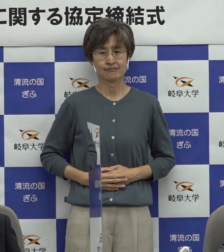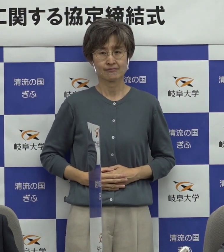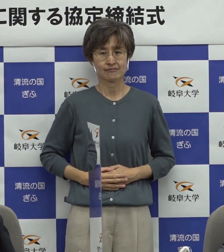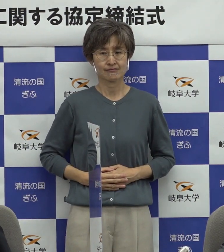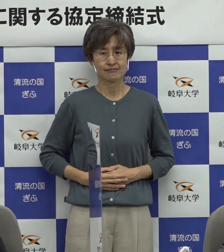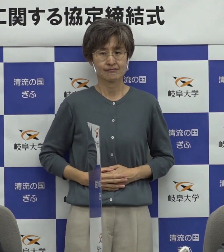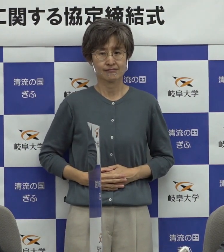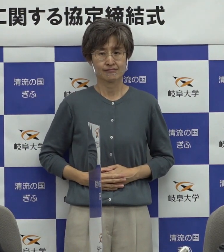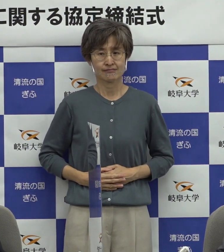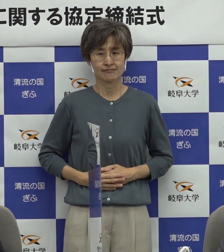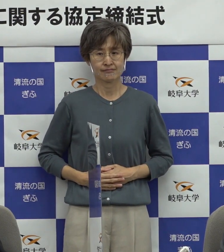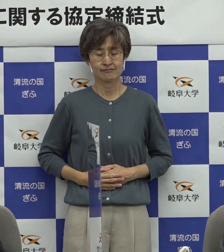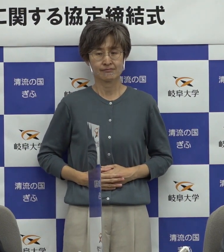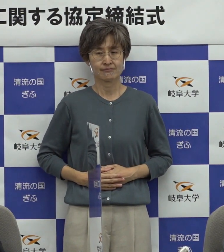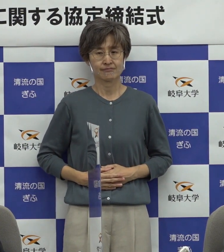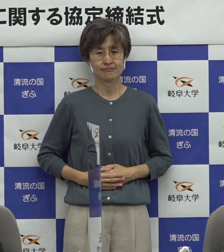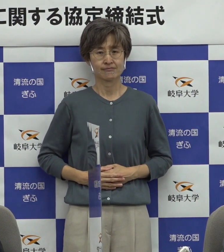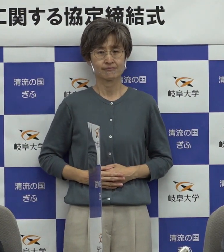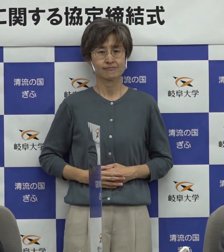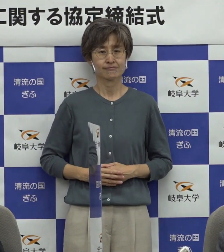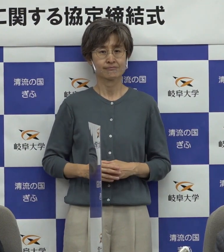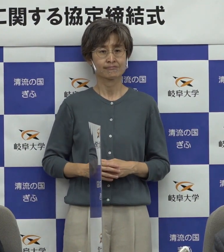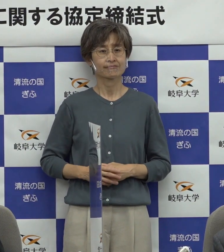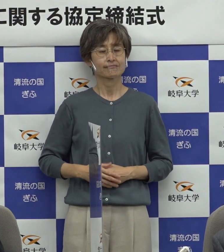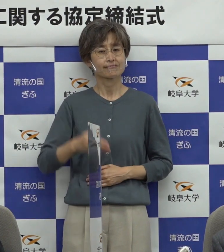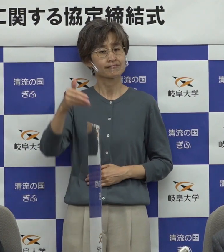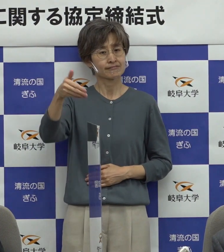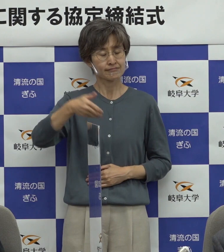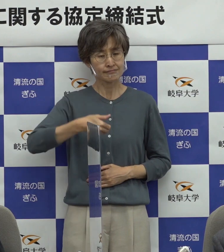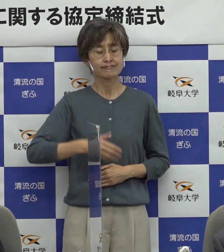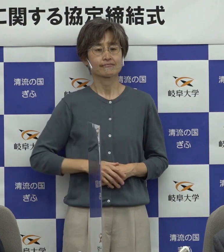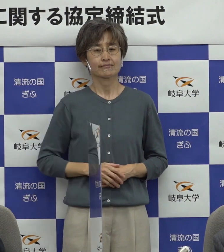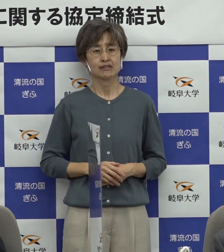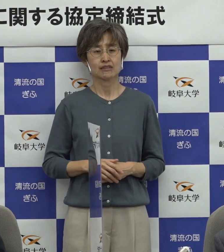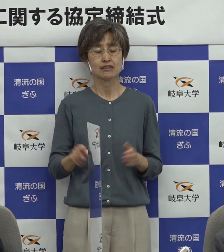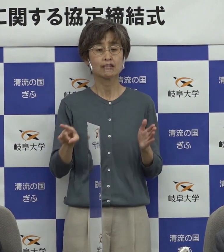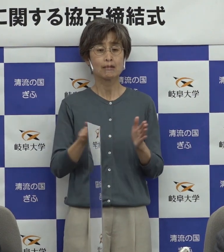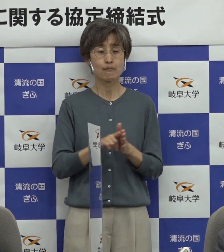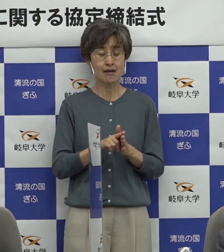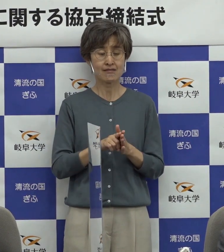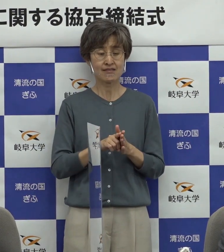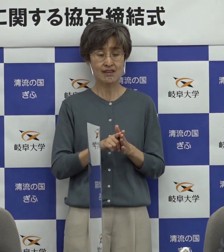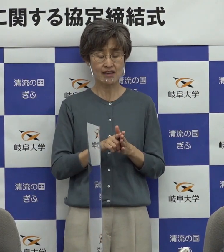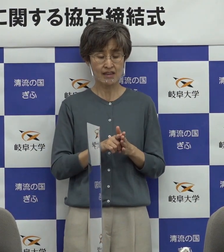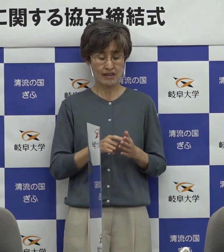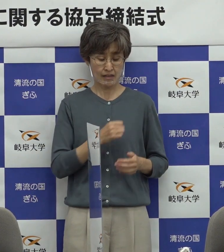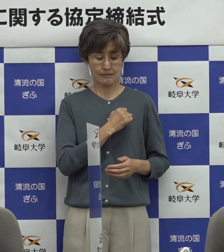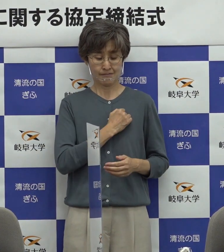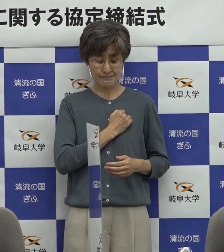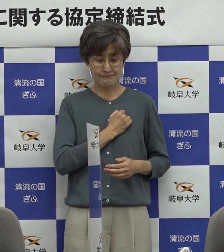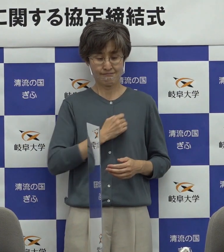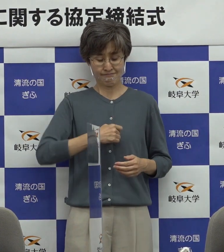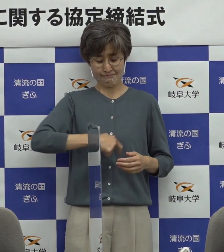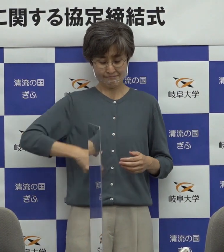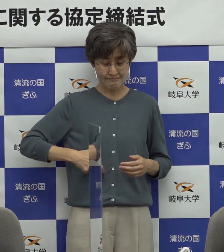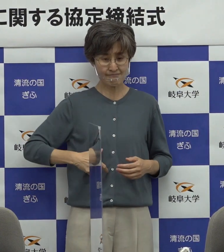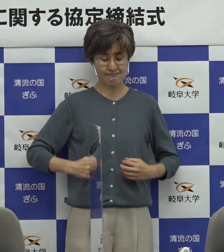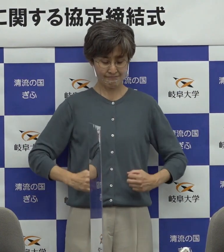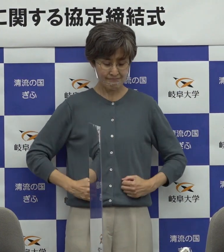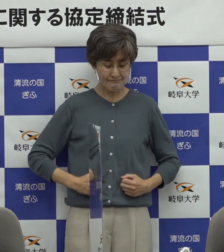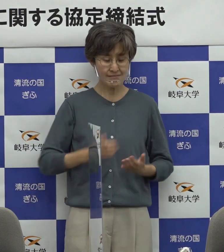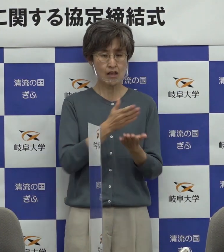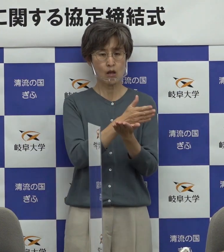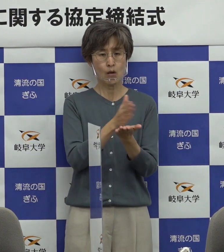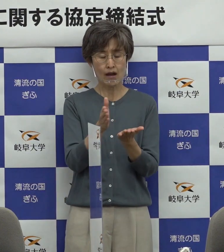っとこれまではその臓器別でその臓器ごと の感染症